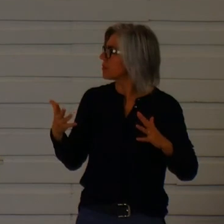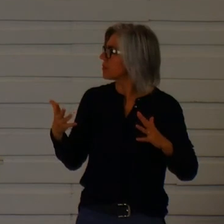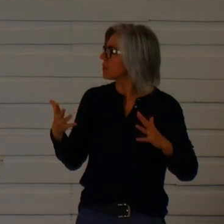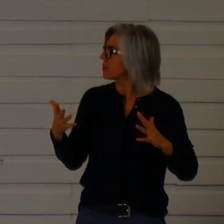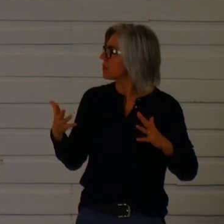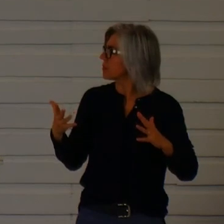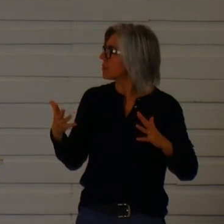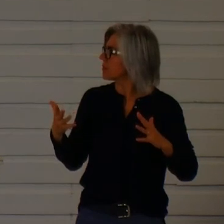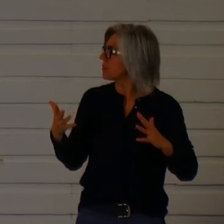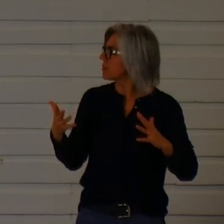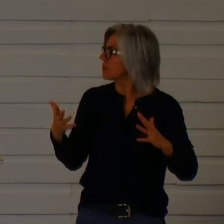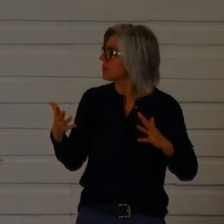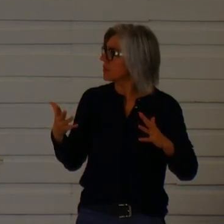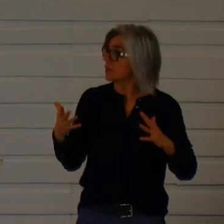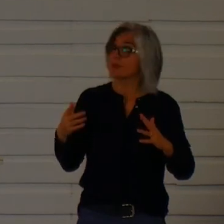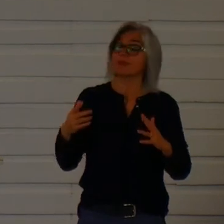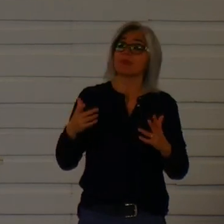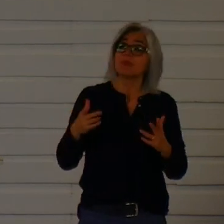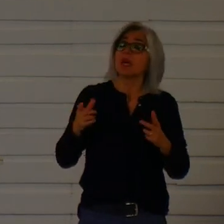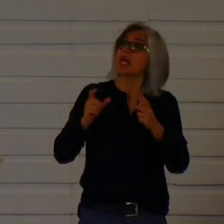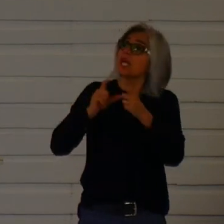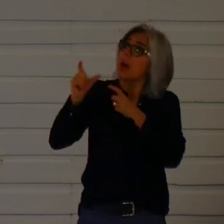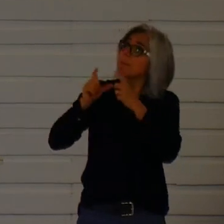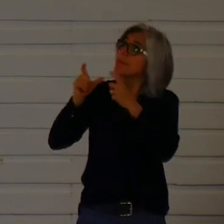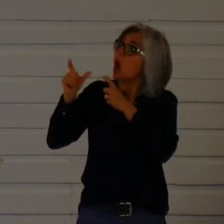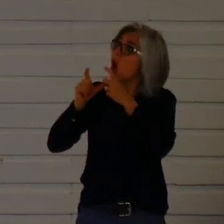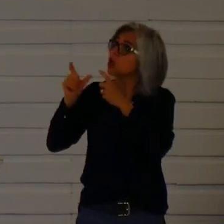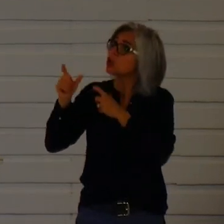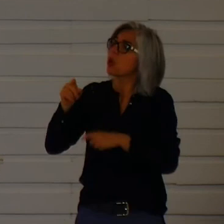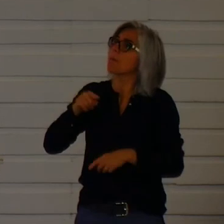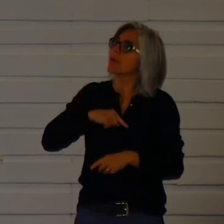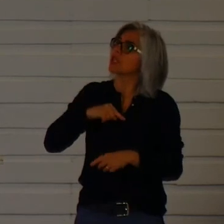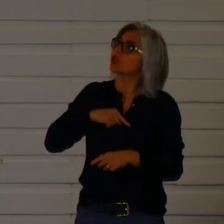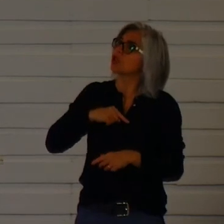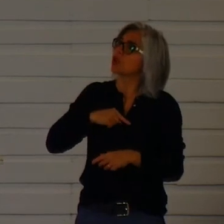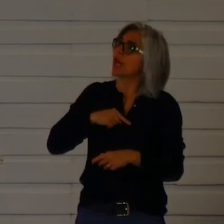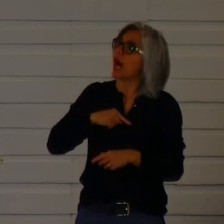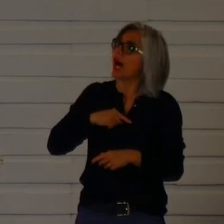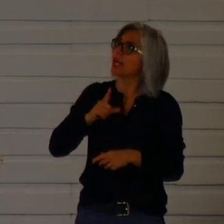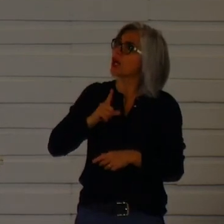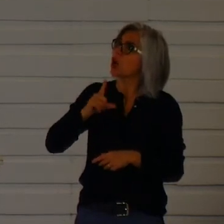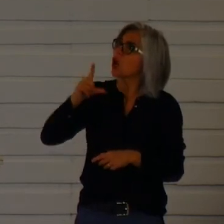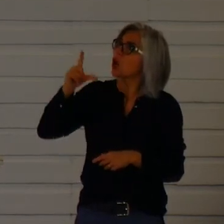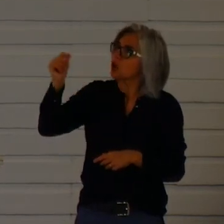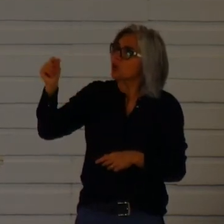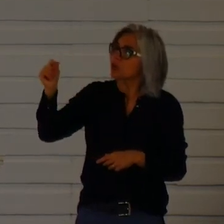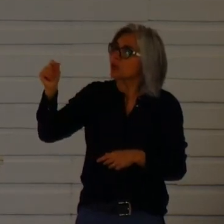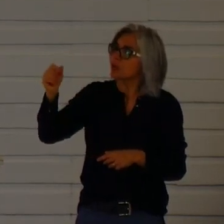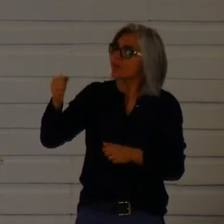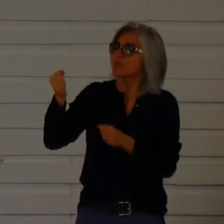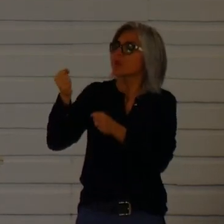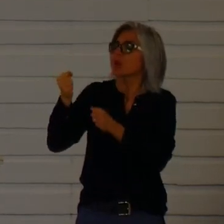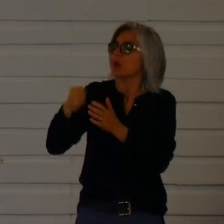ma è dovuto dal mio rapporto personale che ho con il Signore. Perché il pastore può predicare, può edificare, ma ti può anche scoraggiare a